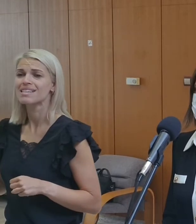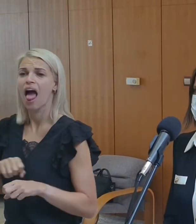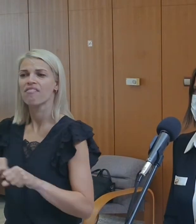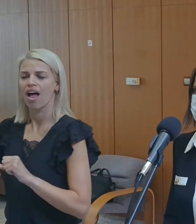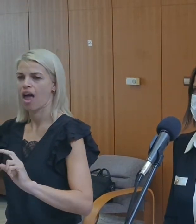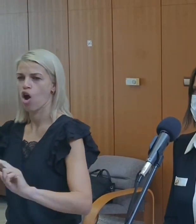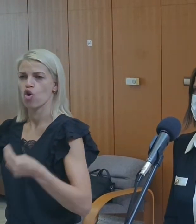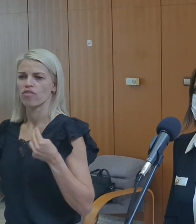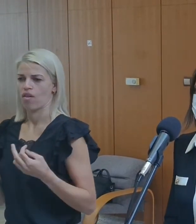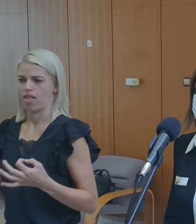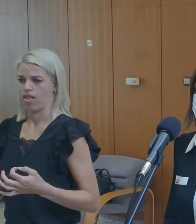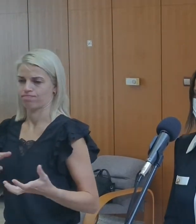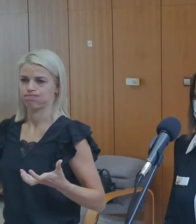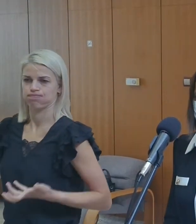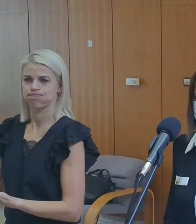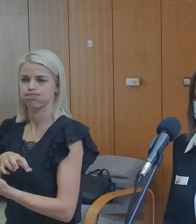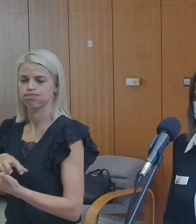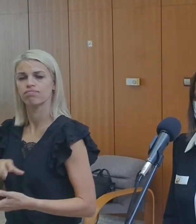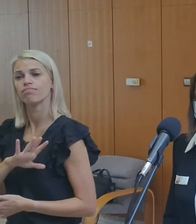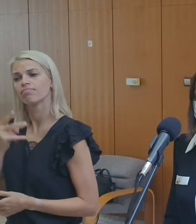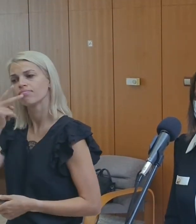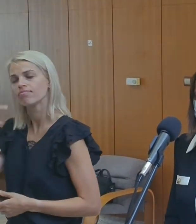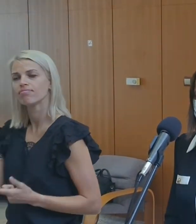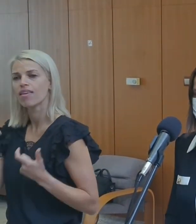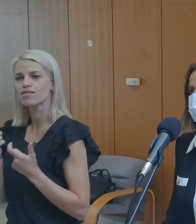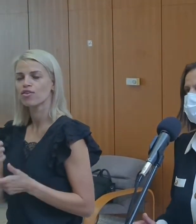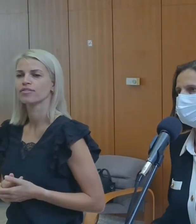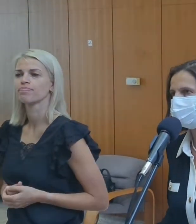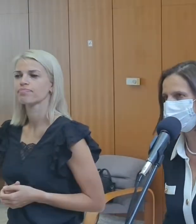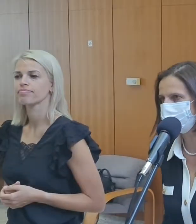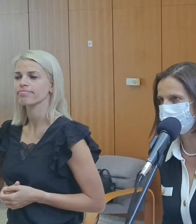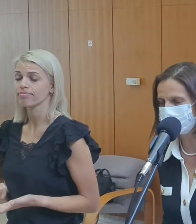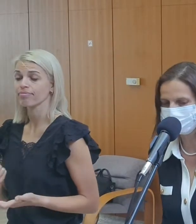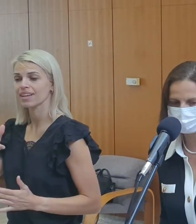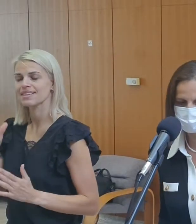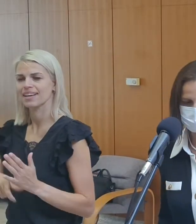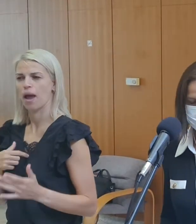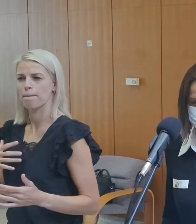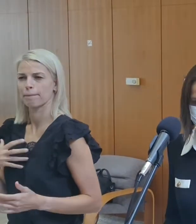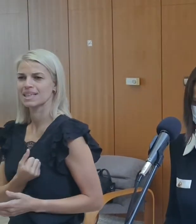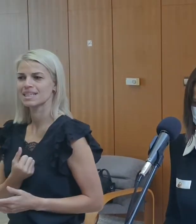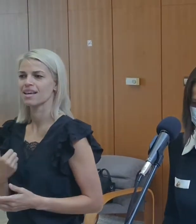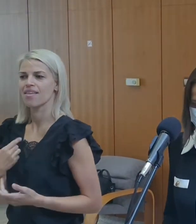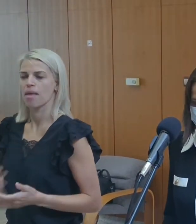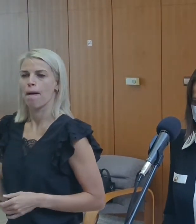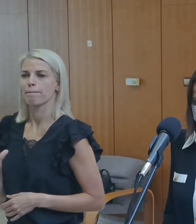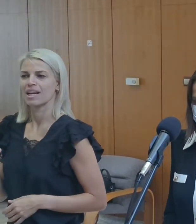deje. Ako to vnímate? Na jednej strane veľmi mrzí, že nemám priestor v